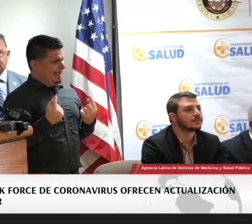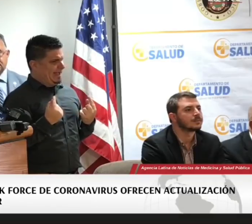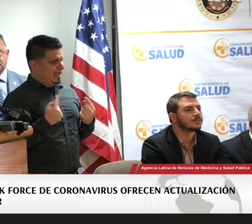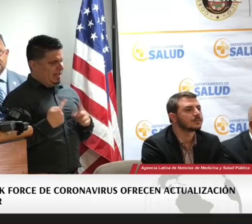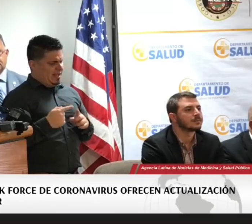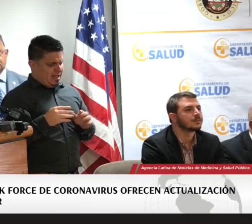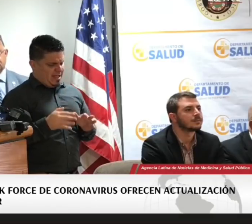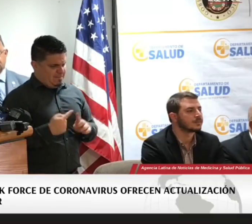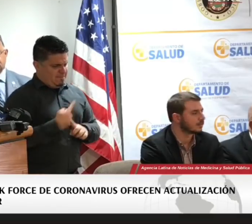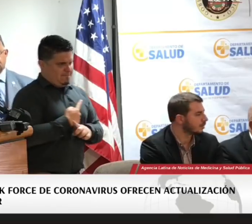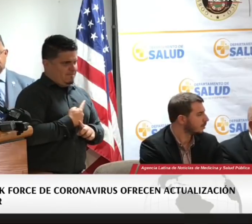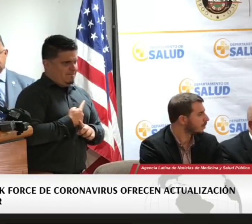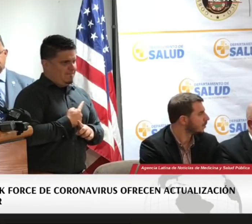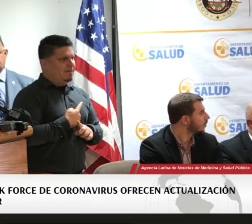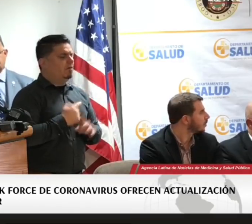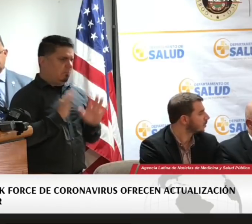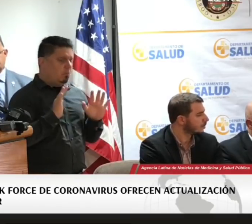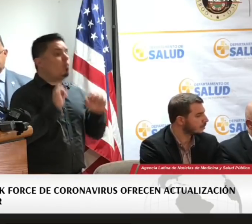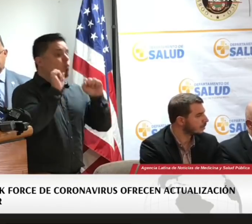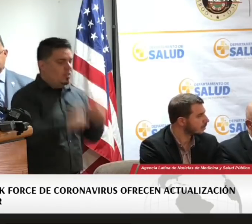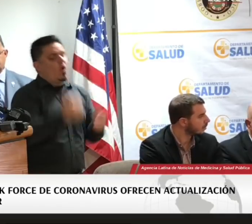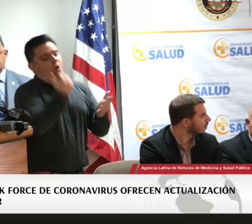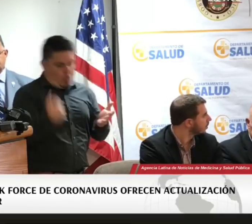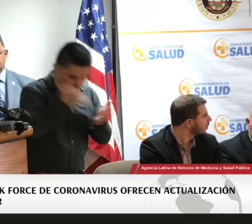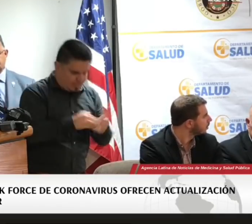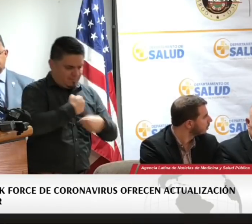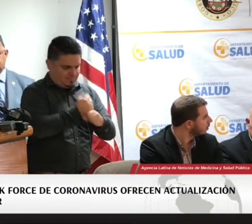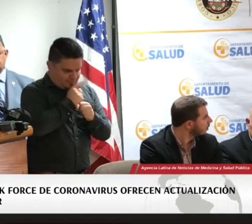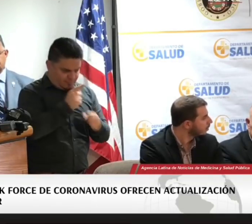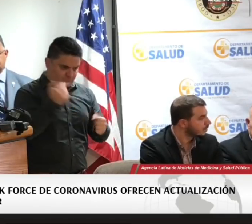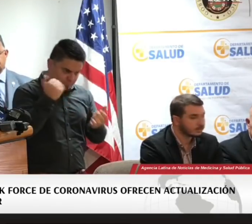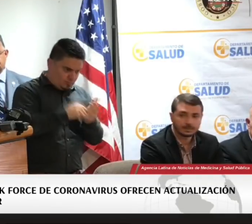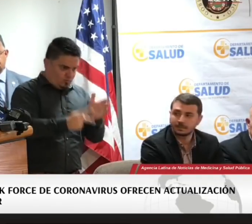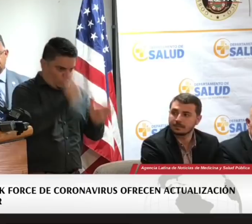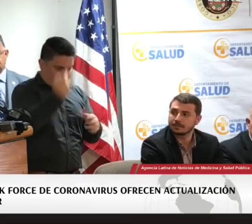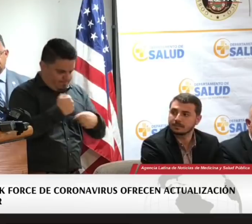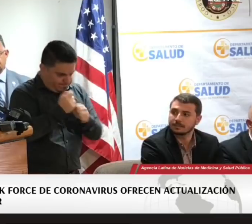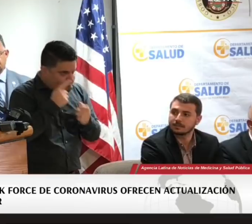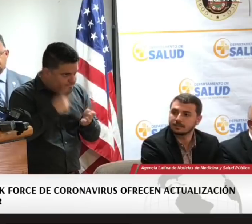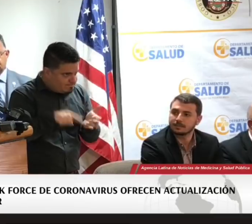que procesar la muestra nuevamente en las próximas 24 horas. Karen 13.